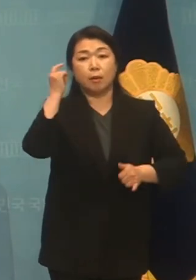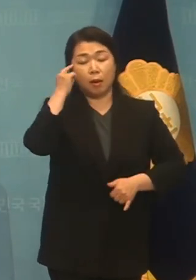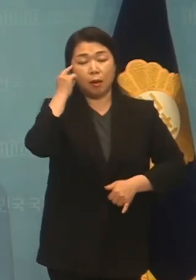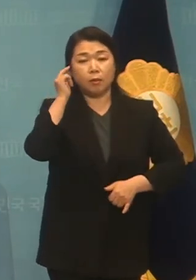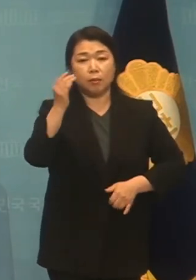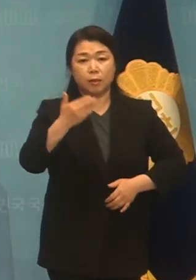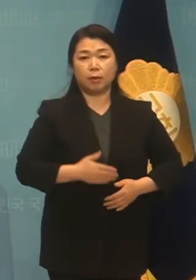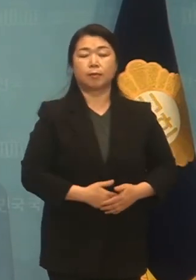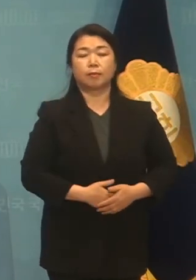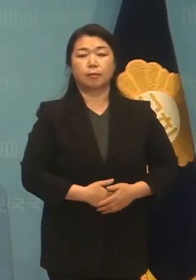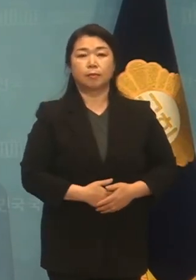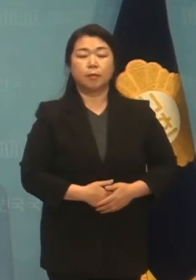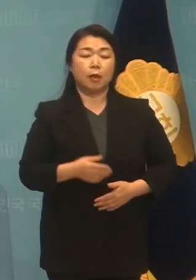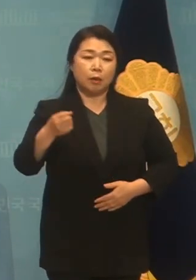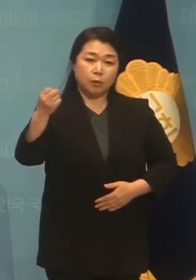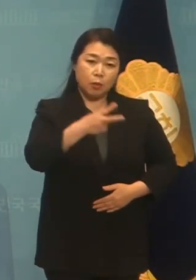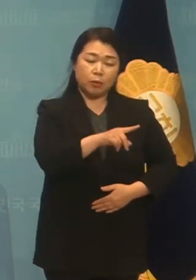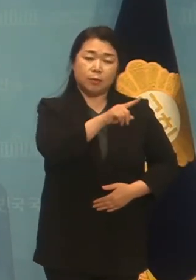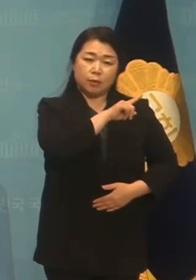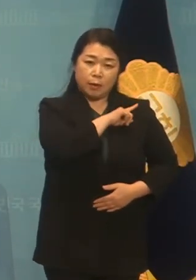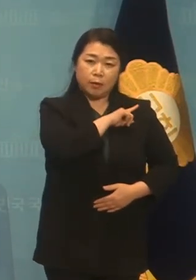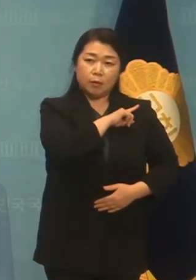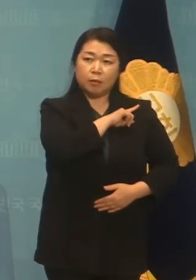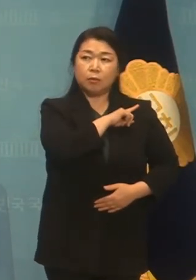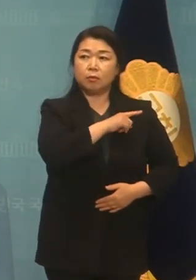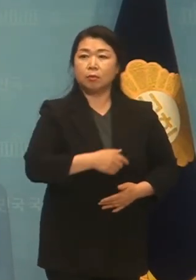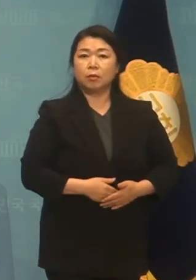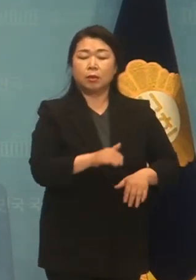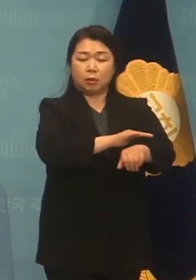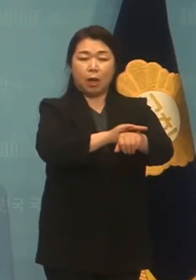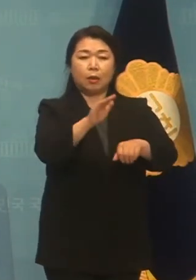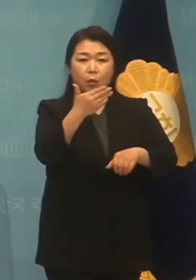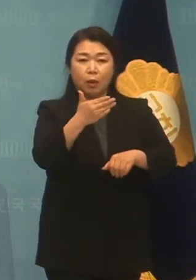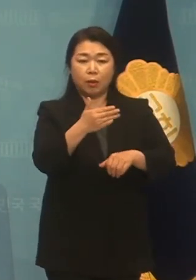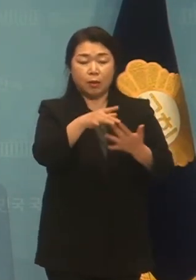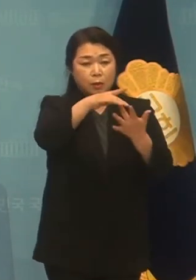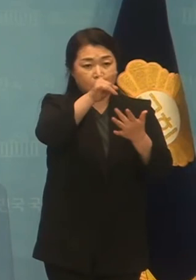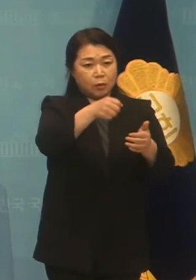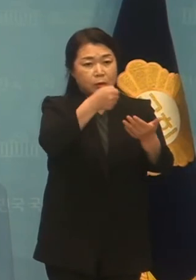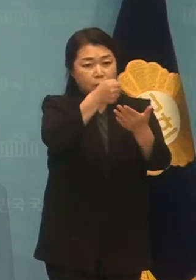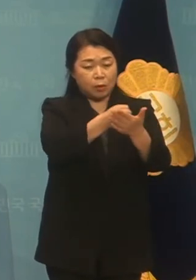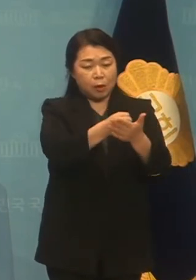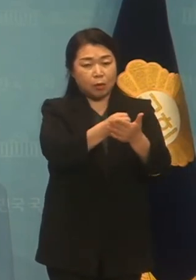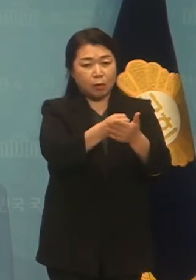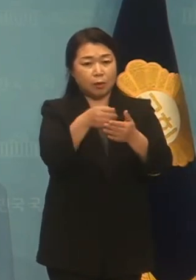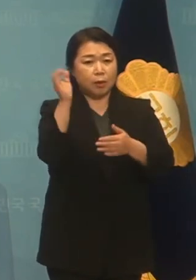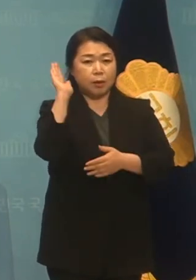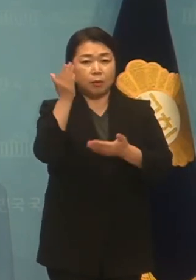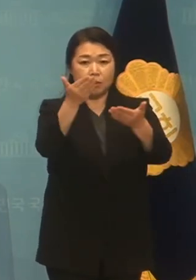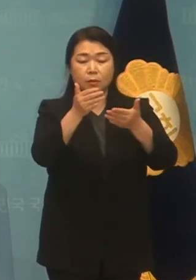이야기를 하고 있습니다. 그리고 가장 잘된 선임이라고 이야기했습니다.